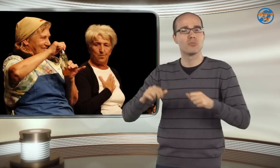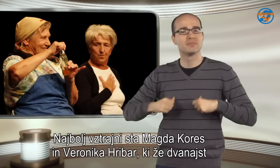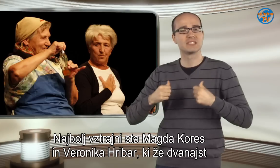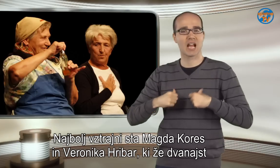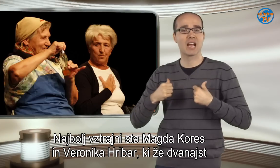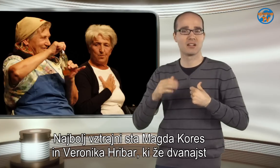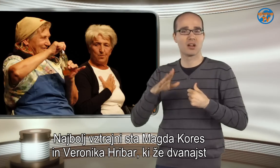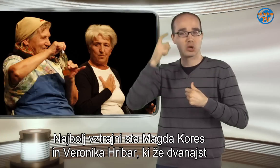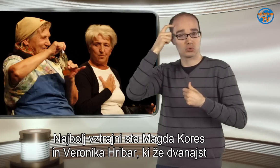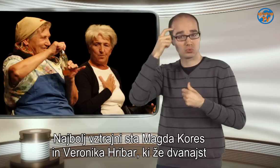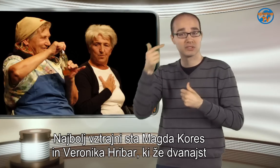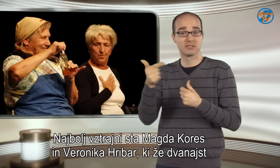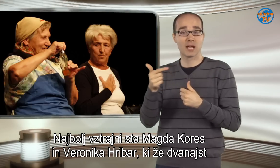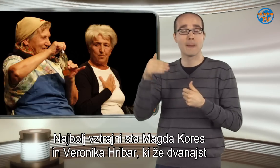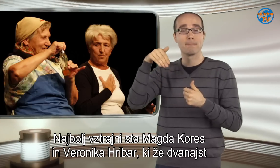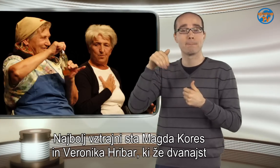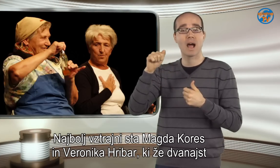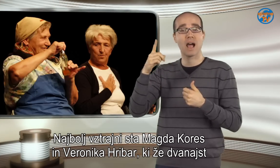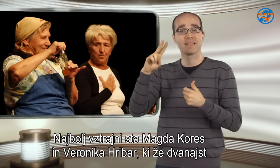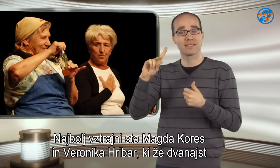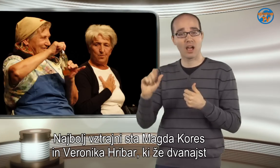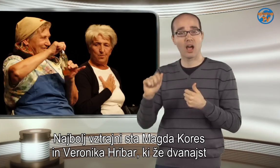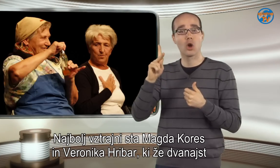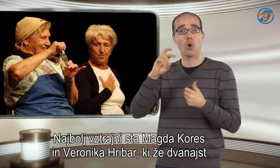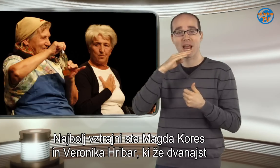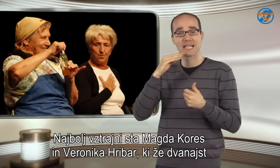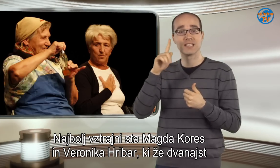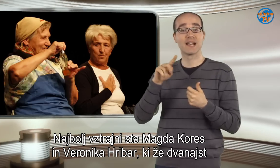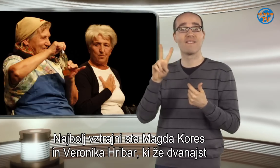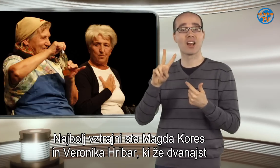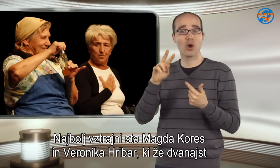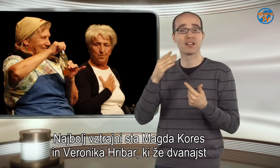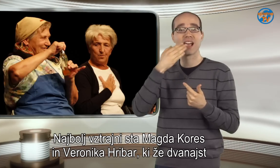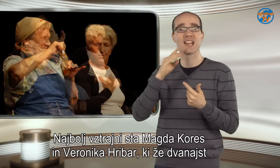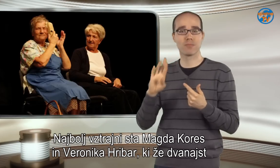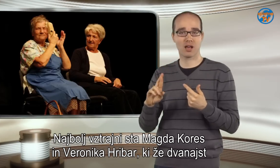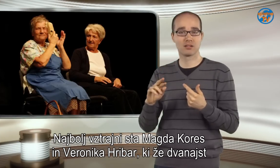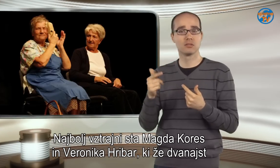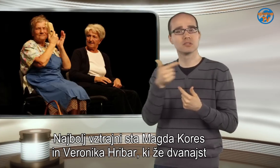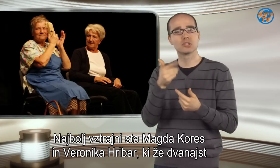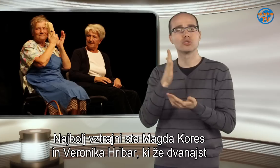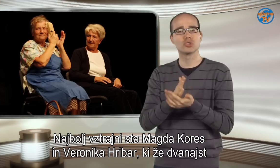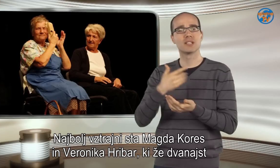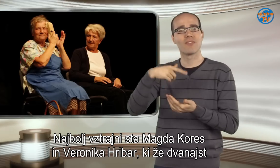Najbolj vztrajni sta Magda Korez in Veronika Hribar, ki že 12 let nastopata z igro na